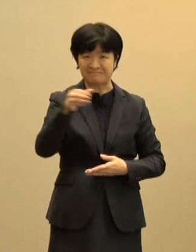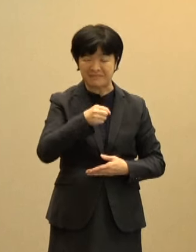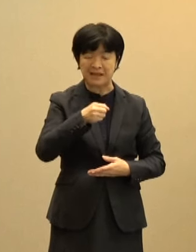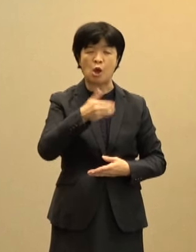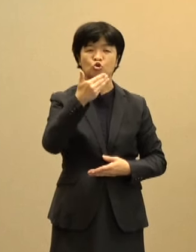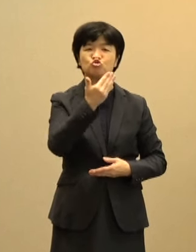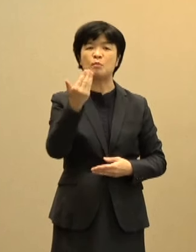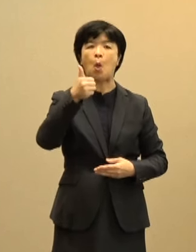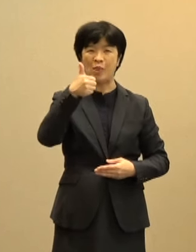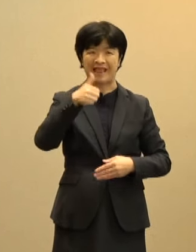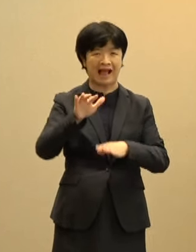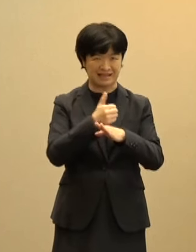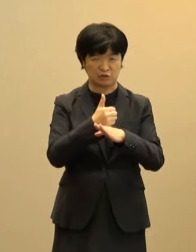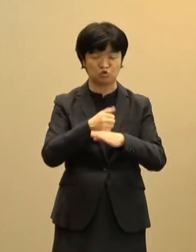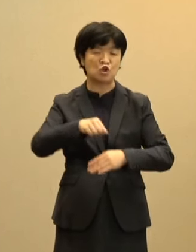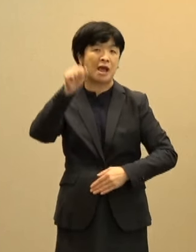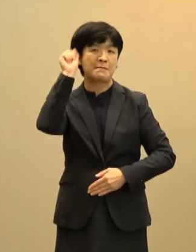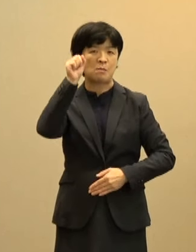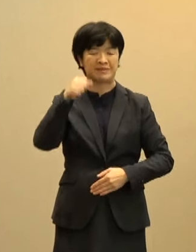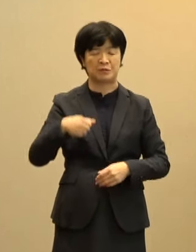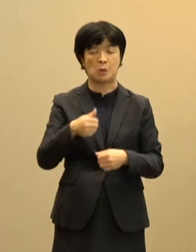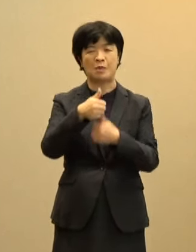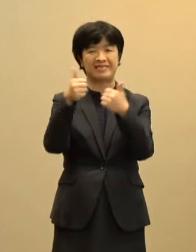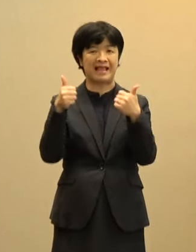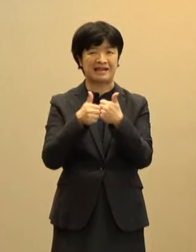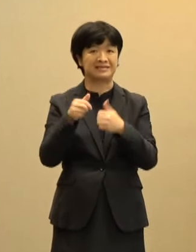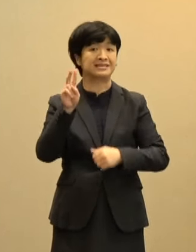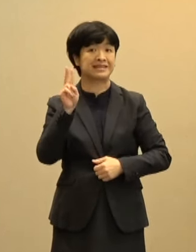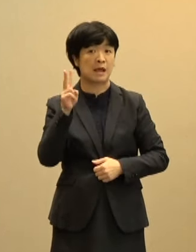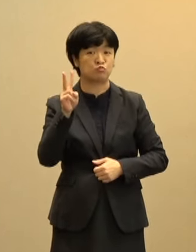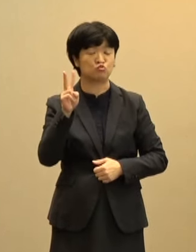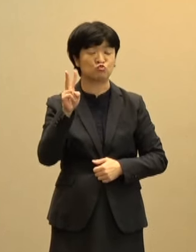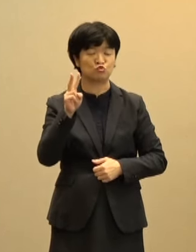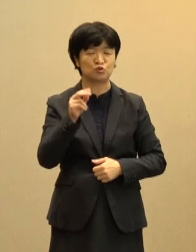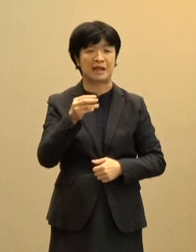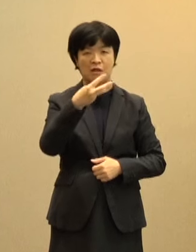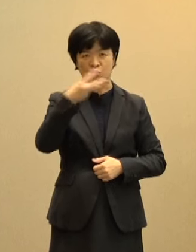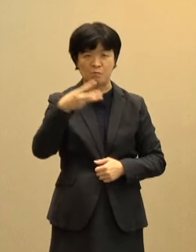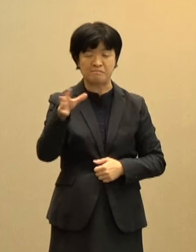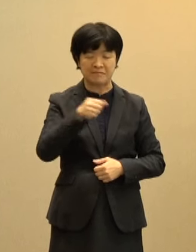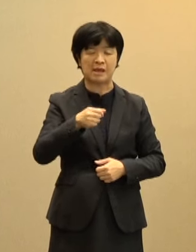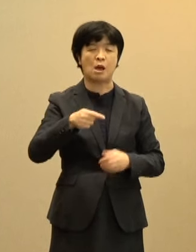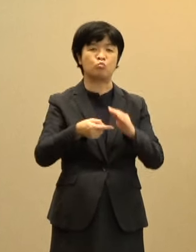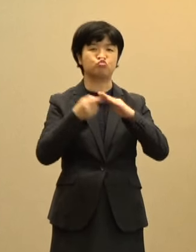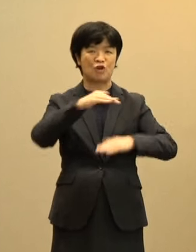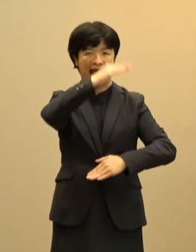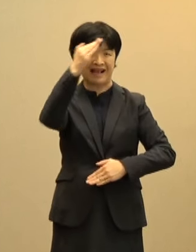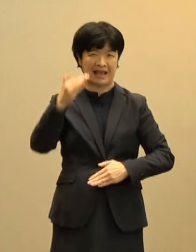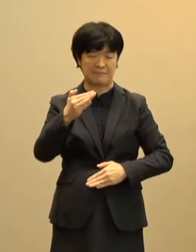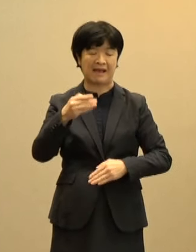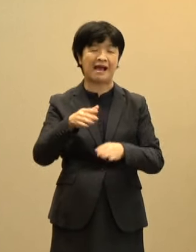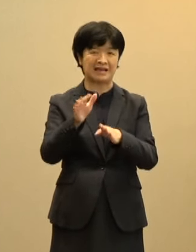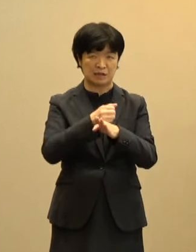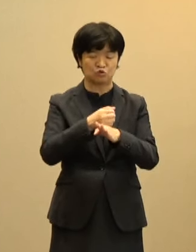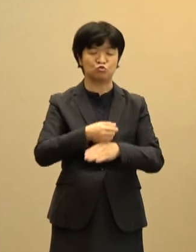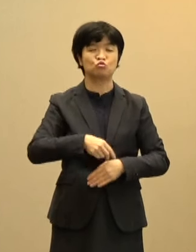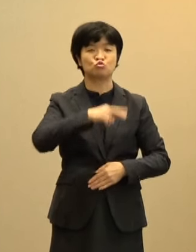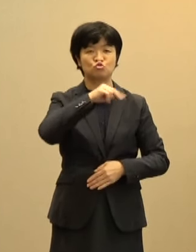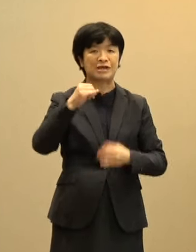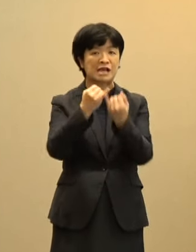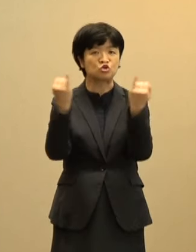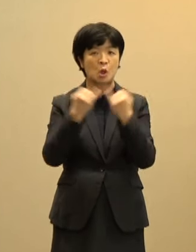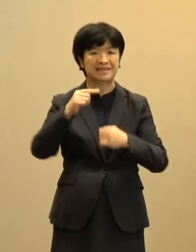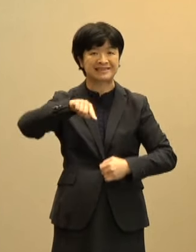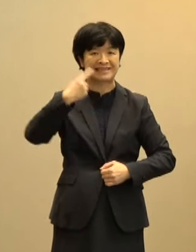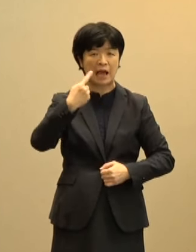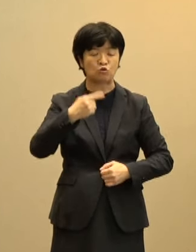太選手、バドミントン男子ダブルスで銅メダルを獲得された村山浩志選手、水泳女子